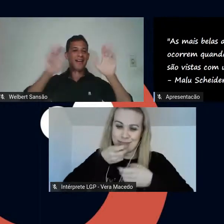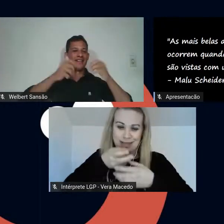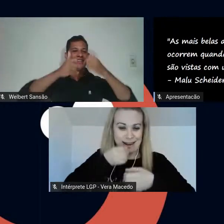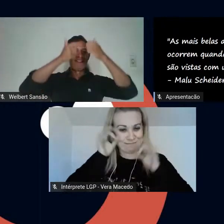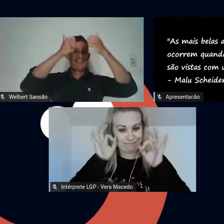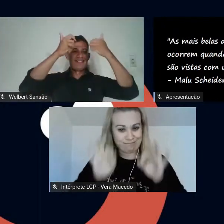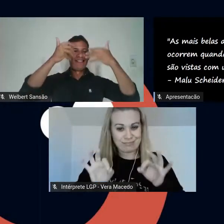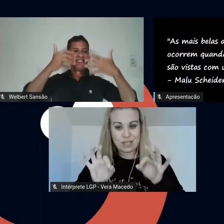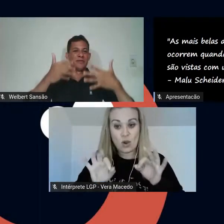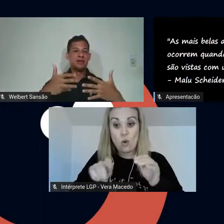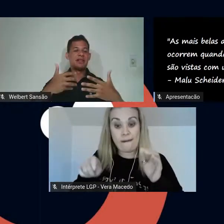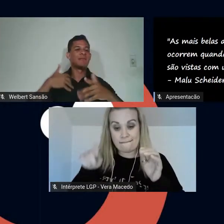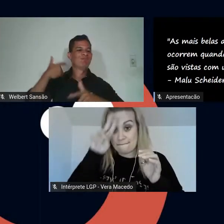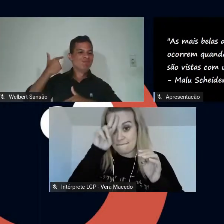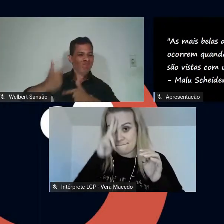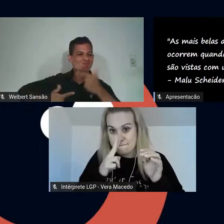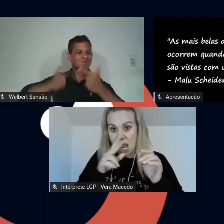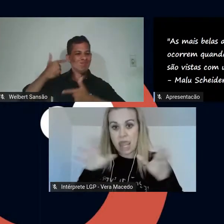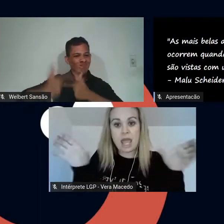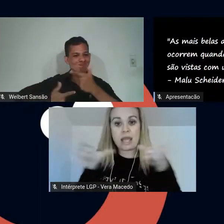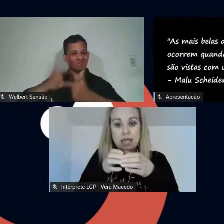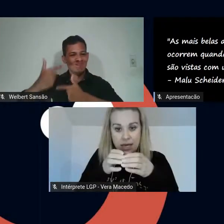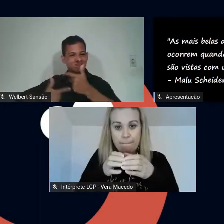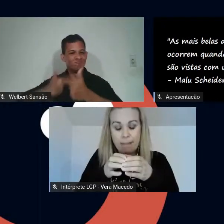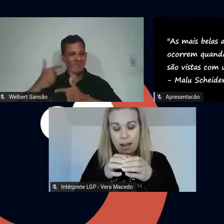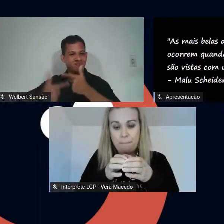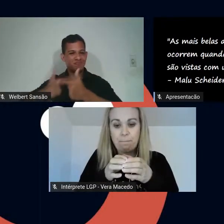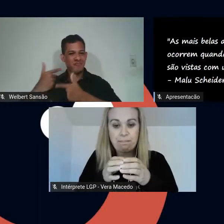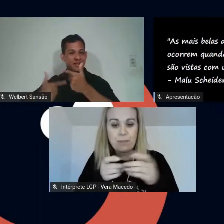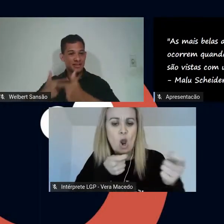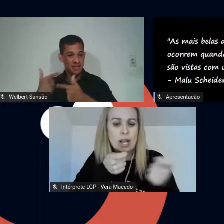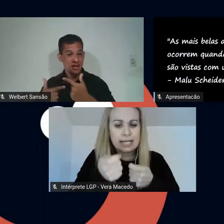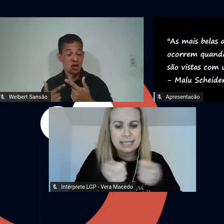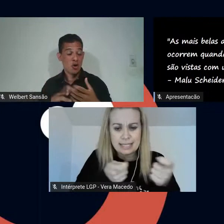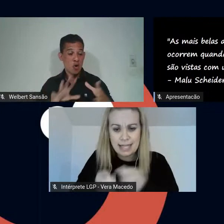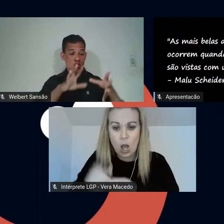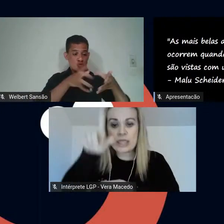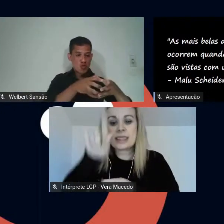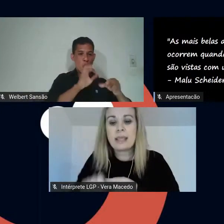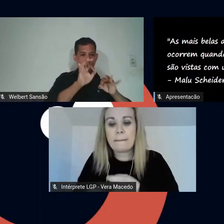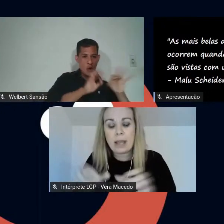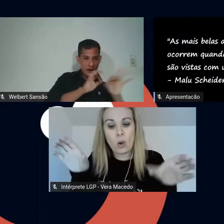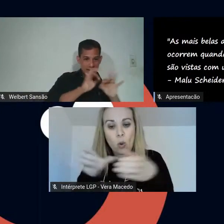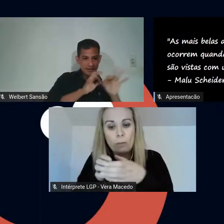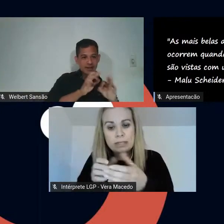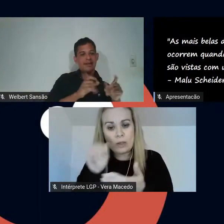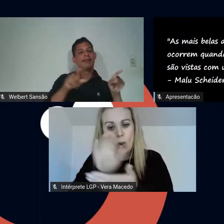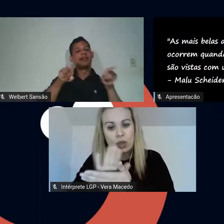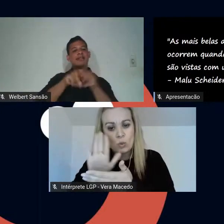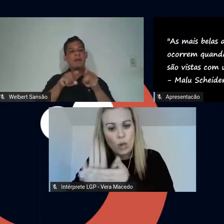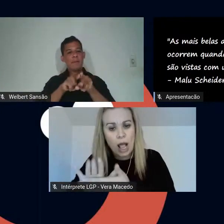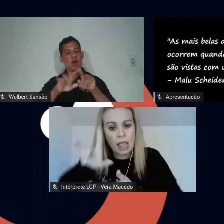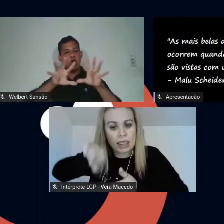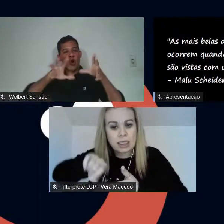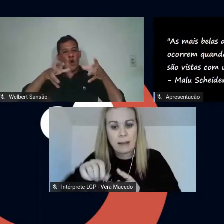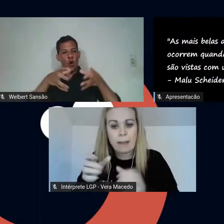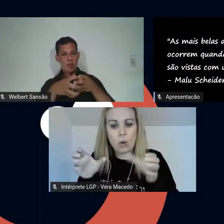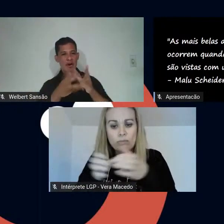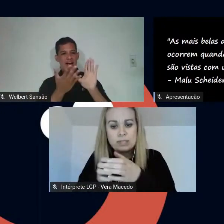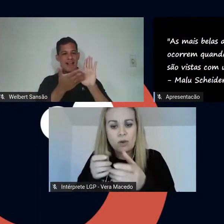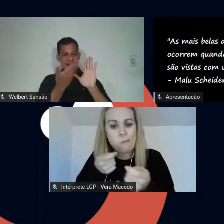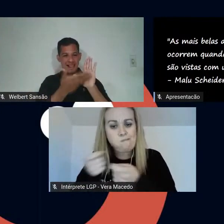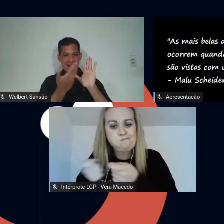o empenho da equipa, tanto ao nível da organização como da comissão editorial, como da comissão